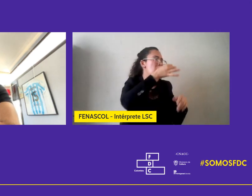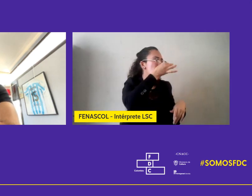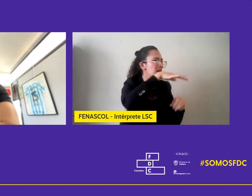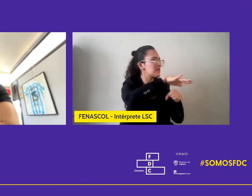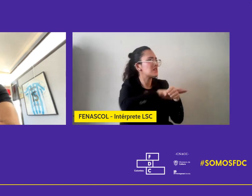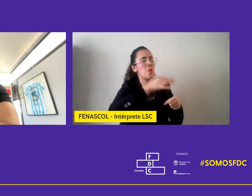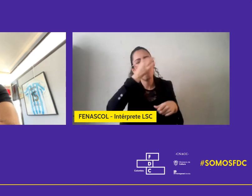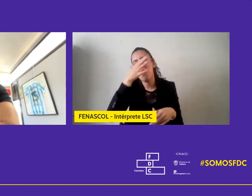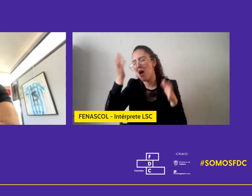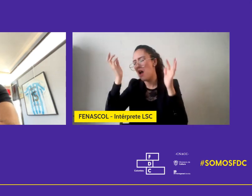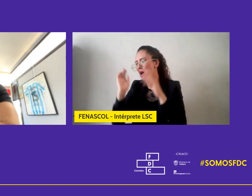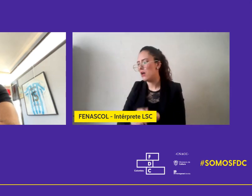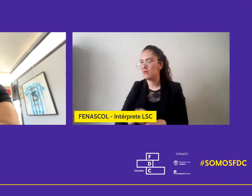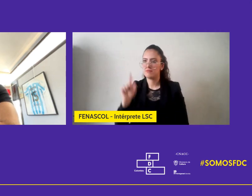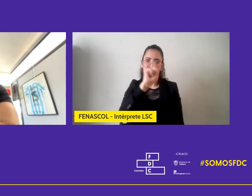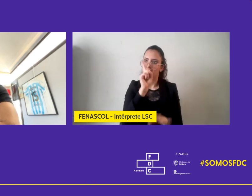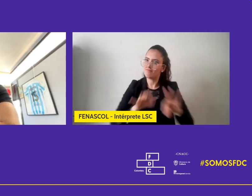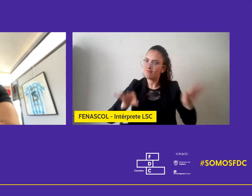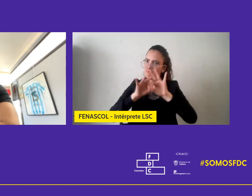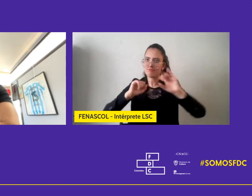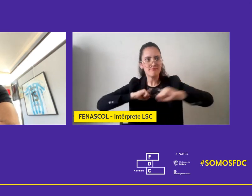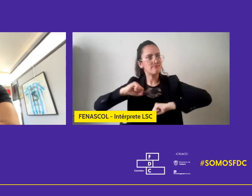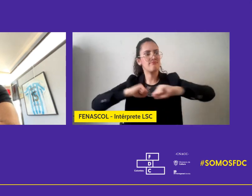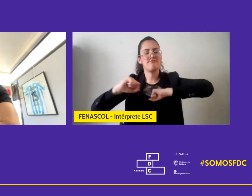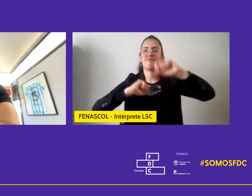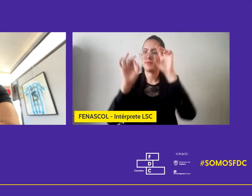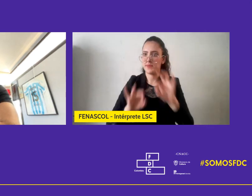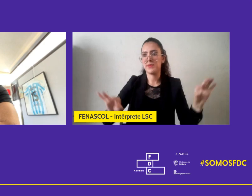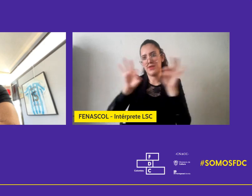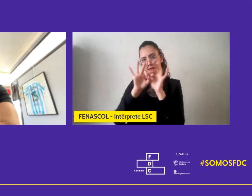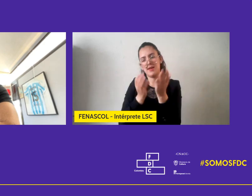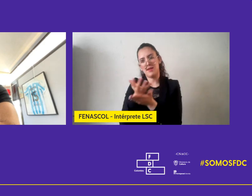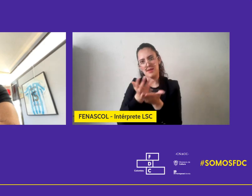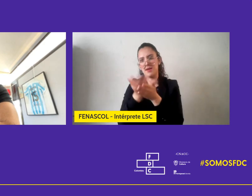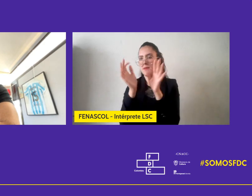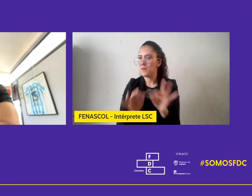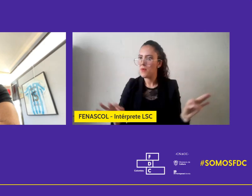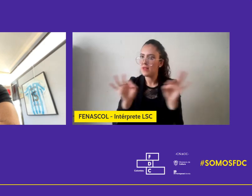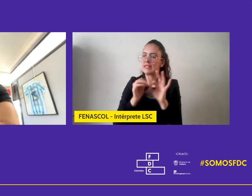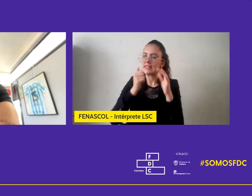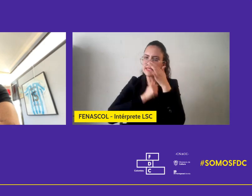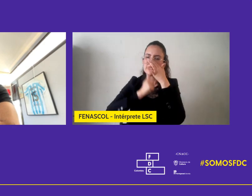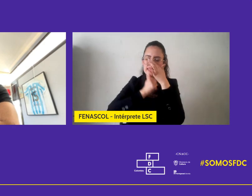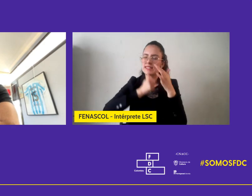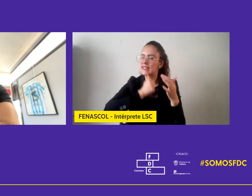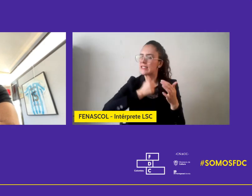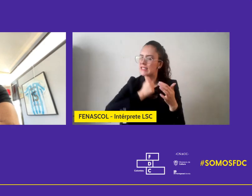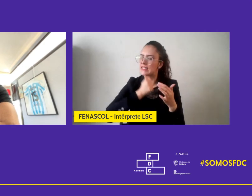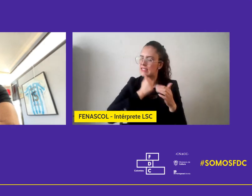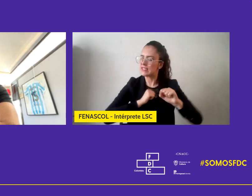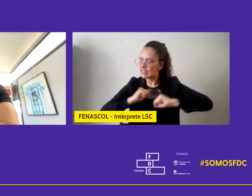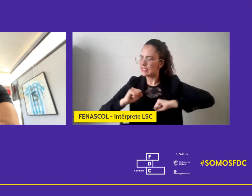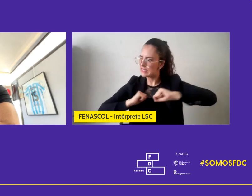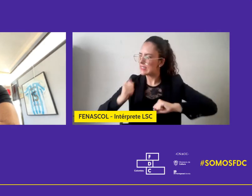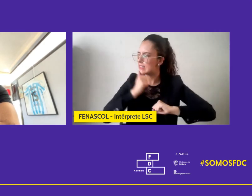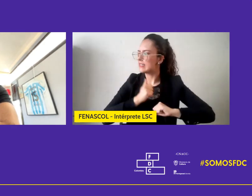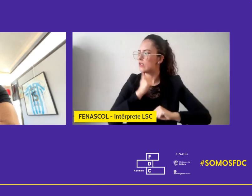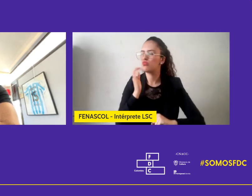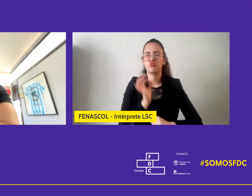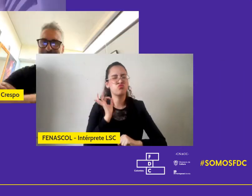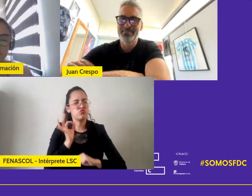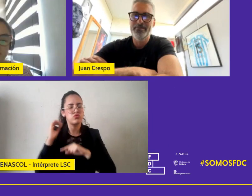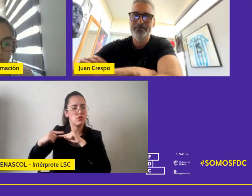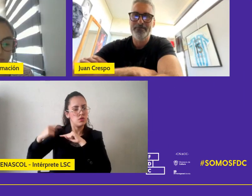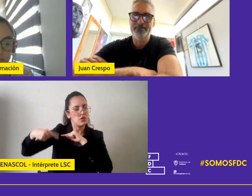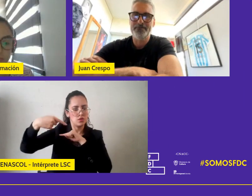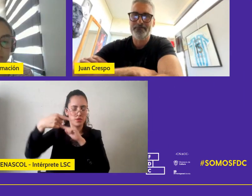de superarse. Me parece que es por ahí. Es resistir. Este negocio es resistir todo el tiempo.